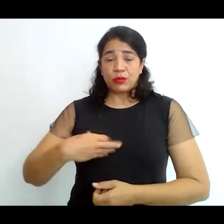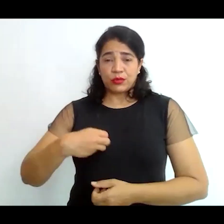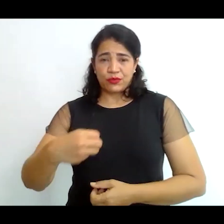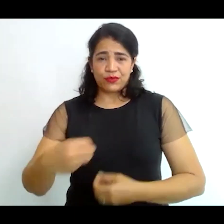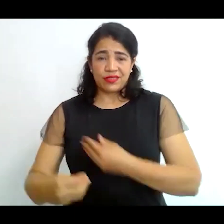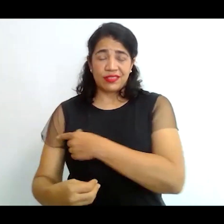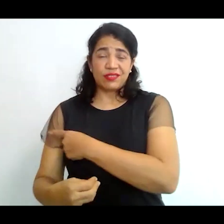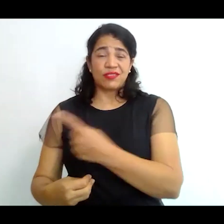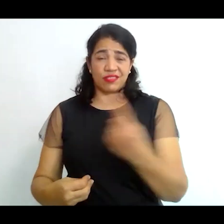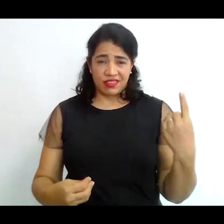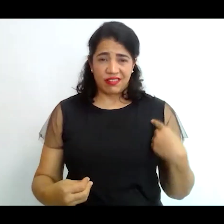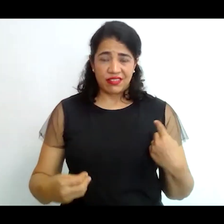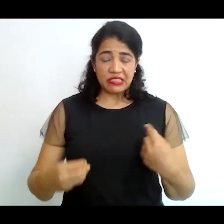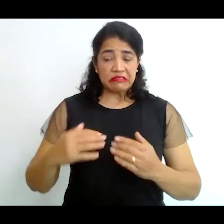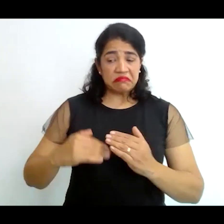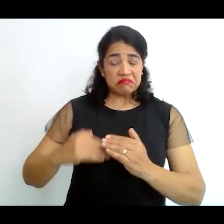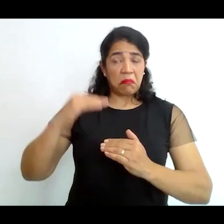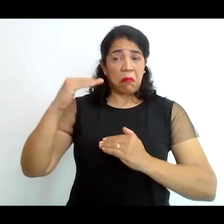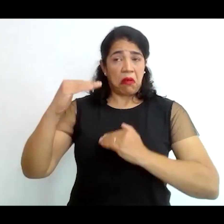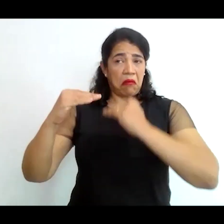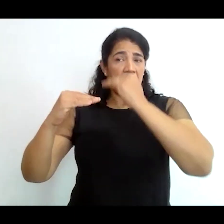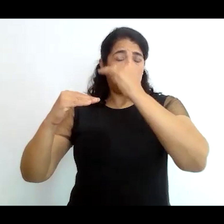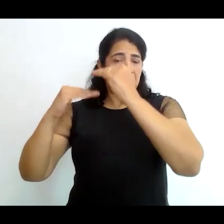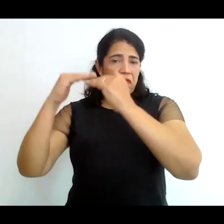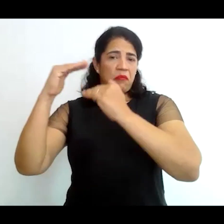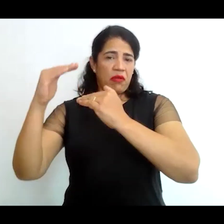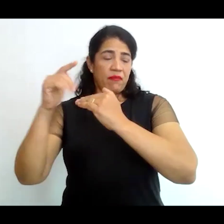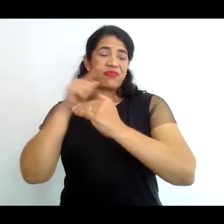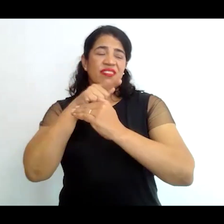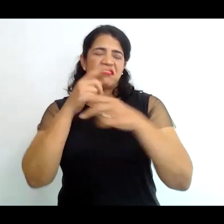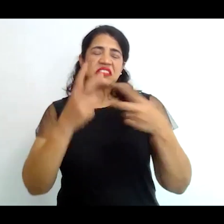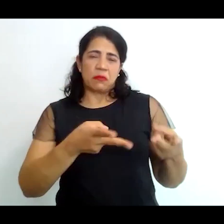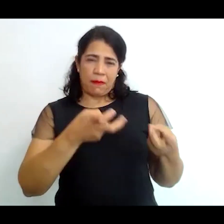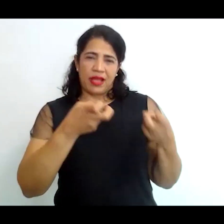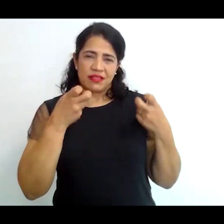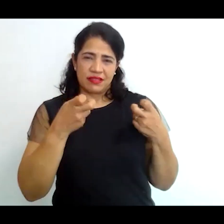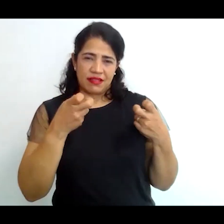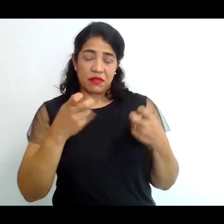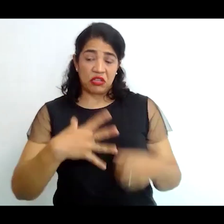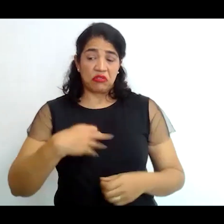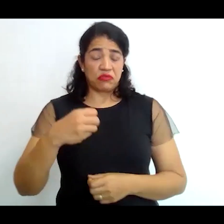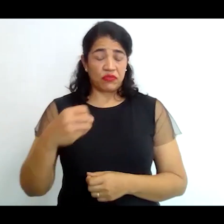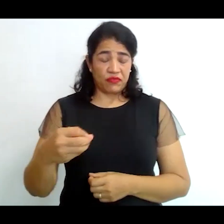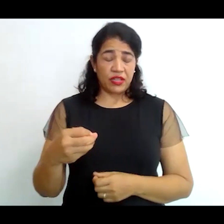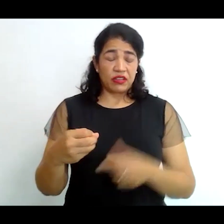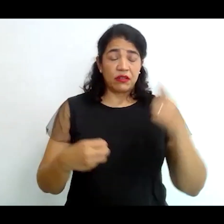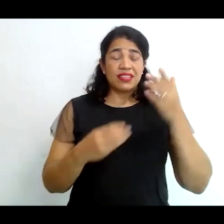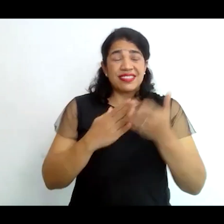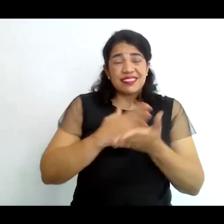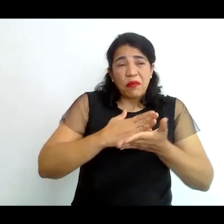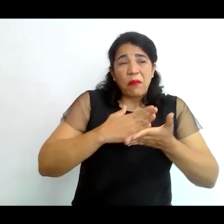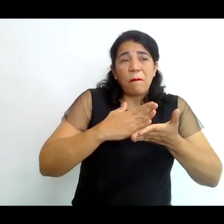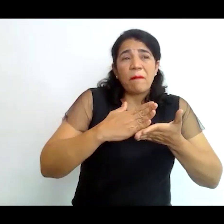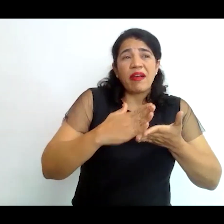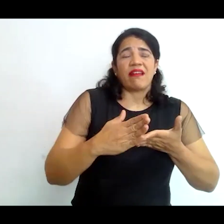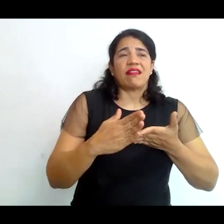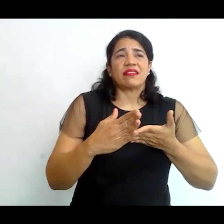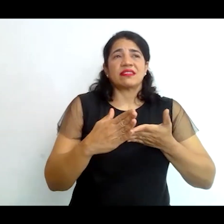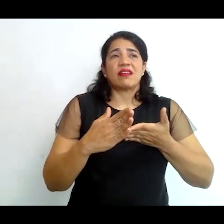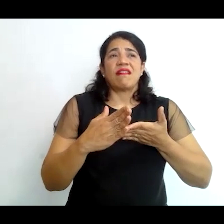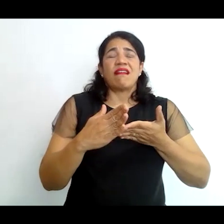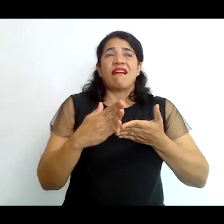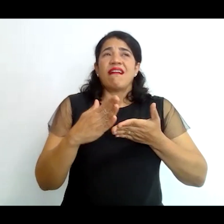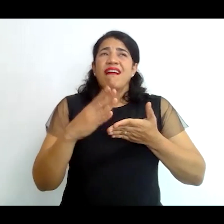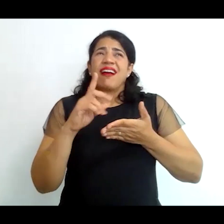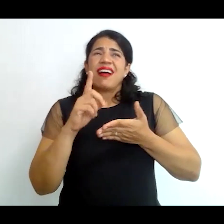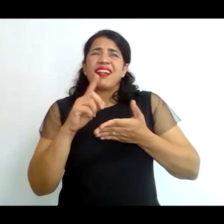filhos tendem a desafiar um pouco a autoridade dos pais, né? Vai crescendo, ele vai testando até onde